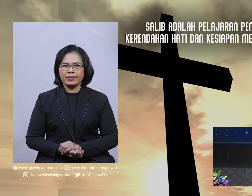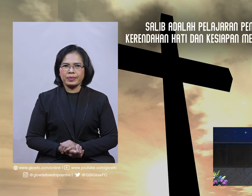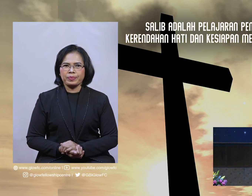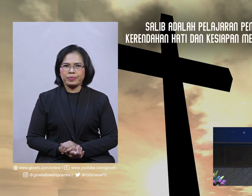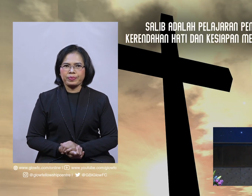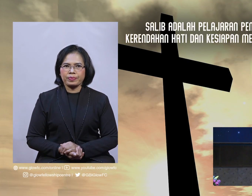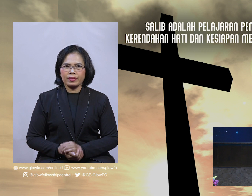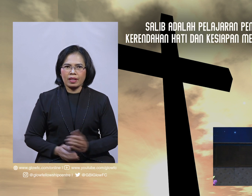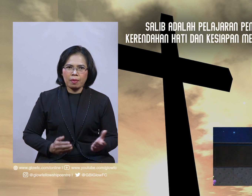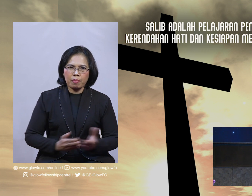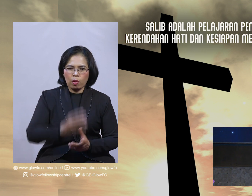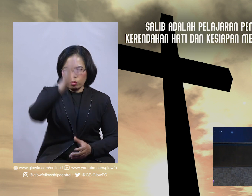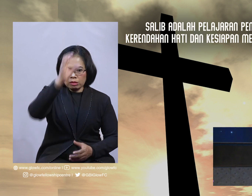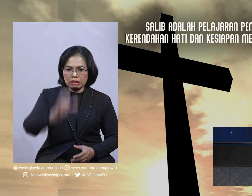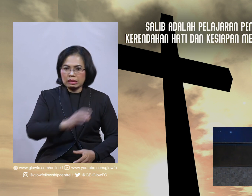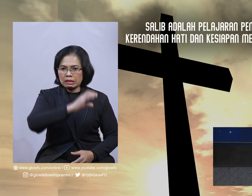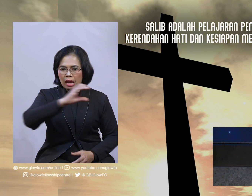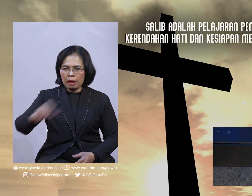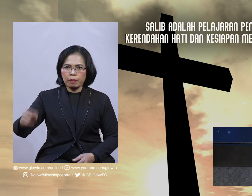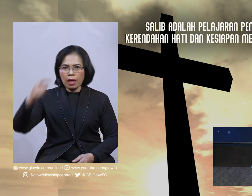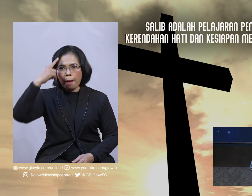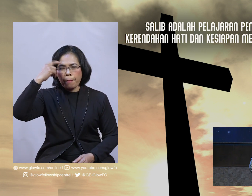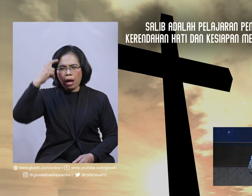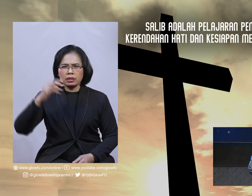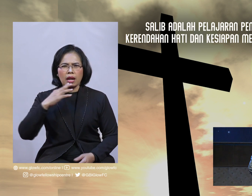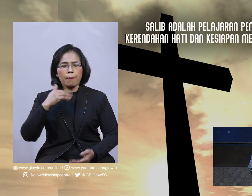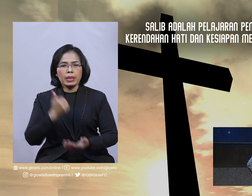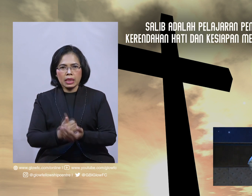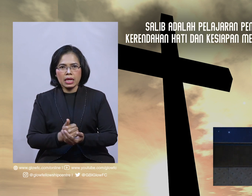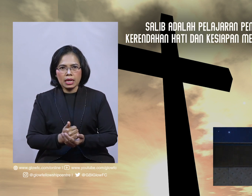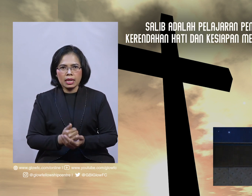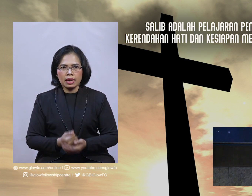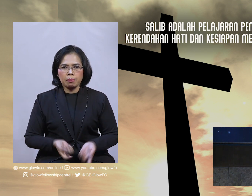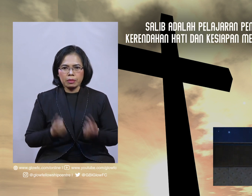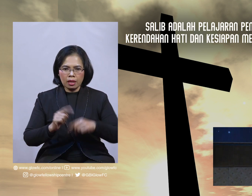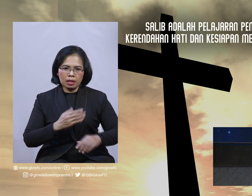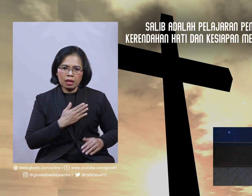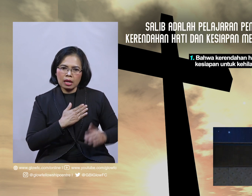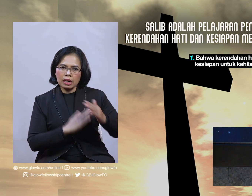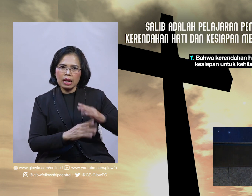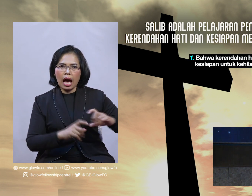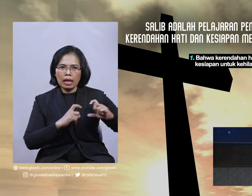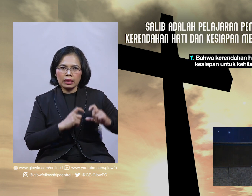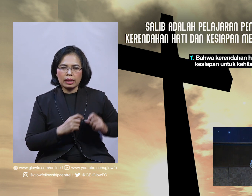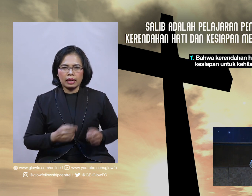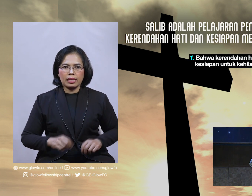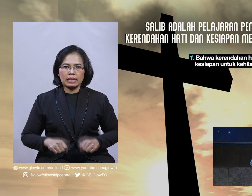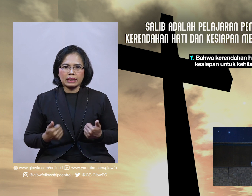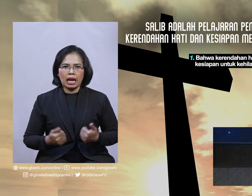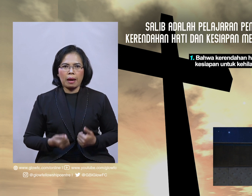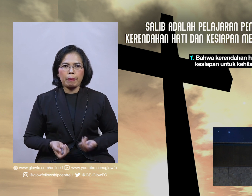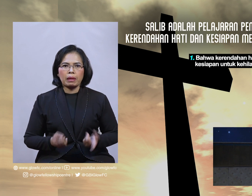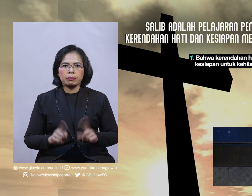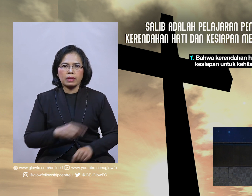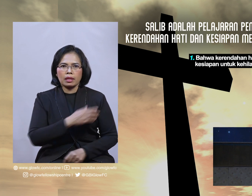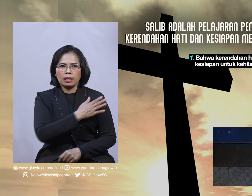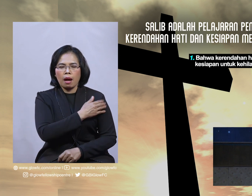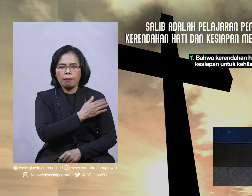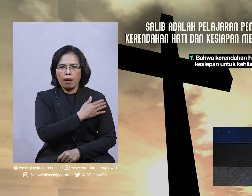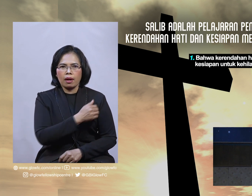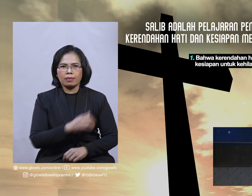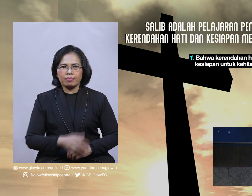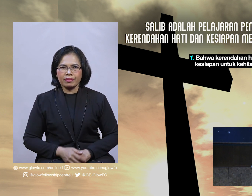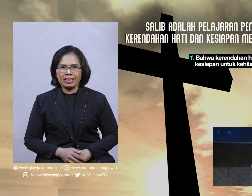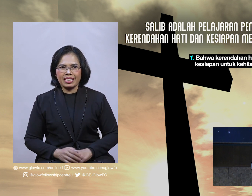dari Salim ada pelajaran penting tentang kerendahan hati dan kesiapan untuk menjadi hamba yang pertama the booker dan hati Allah